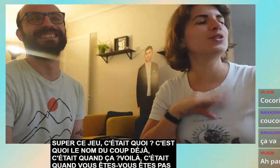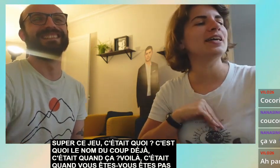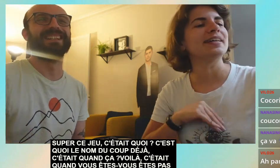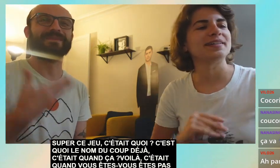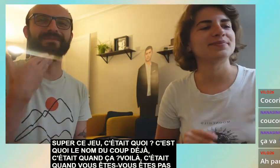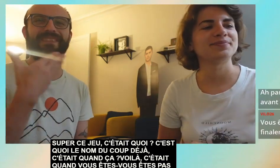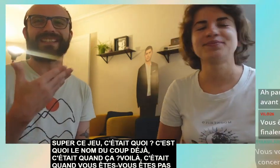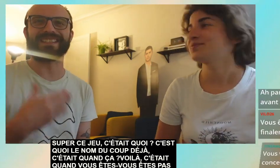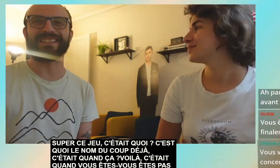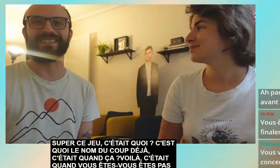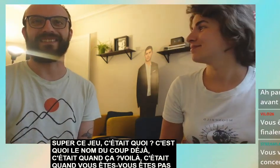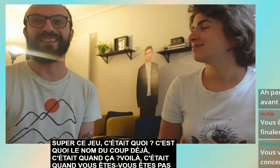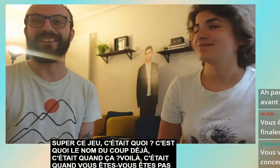Rassuré. Hein. Merci, ouais.